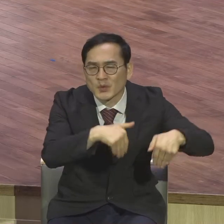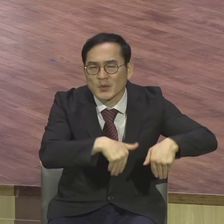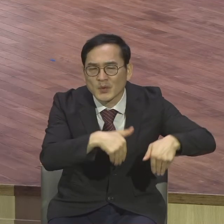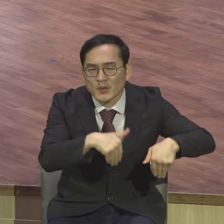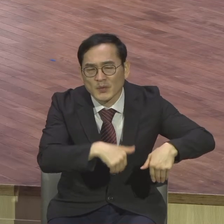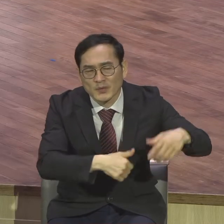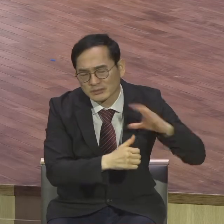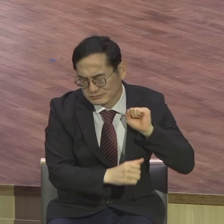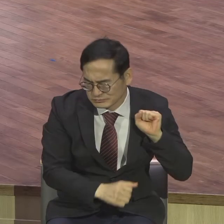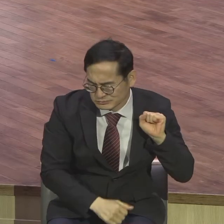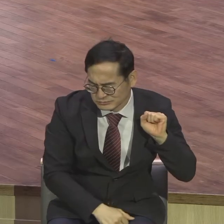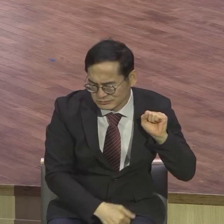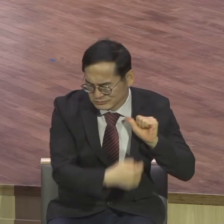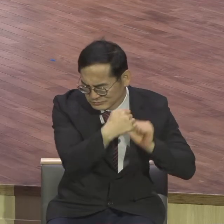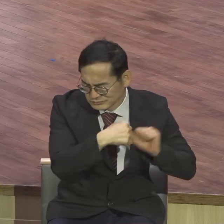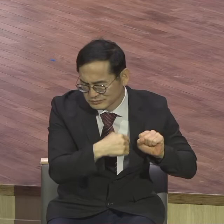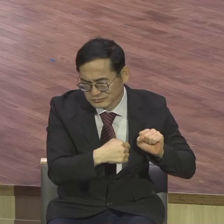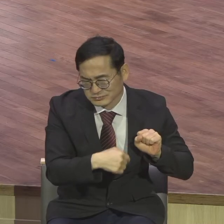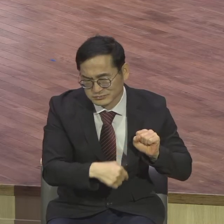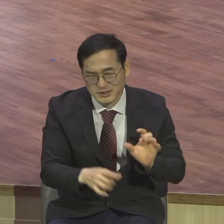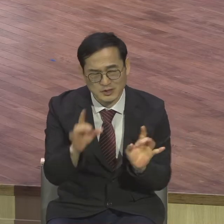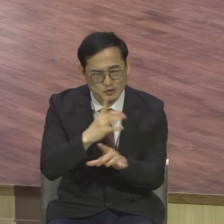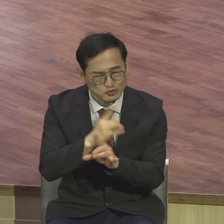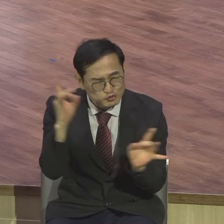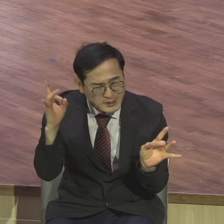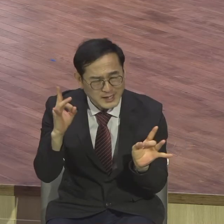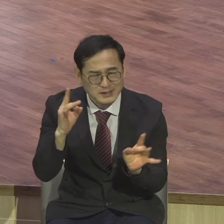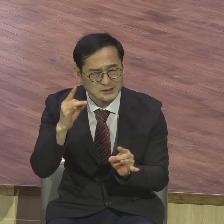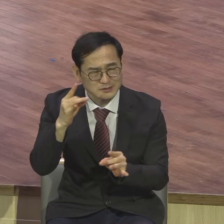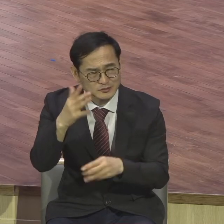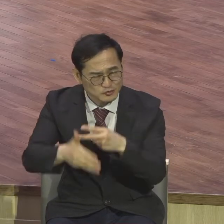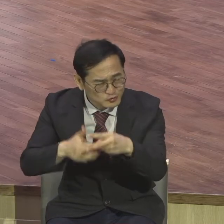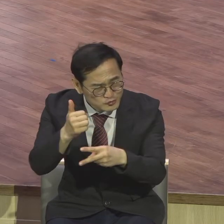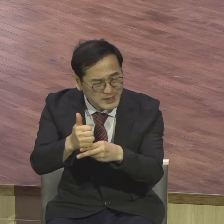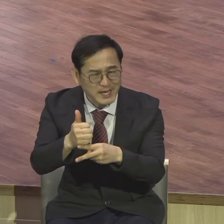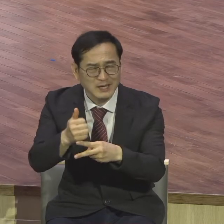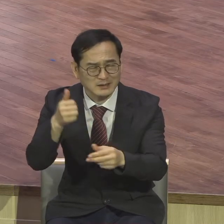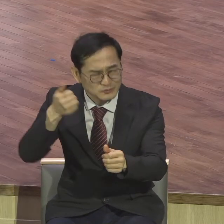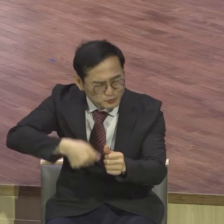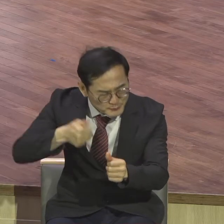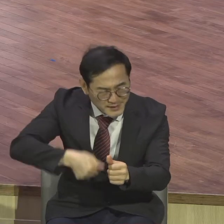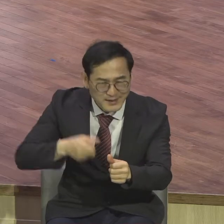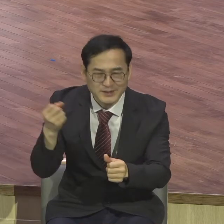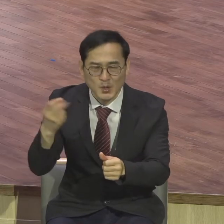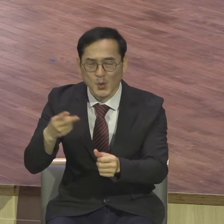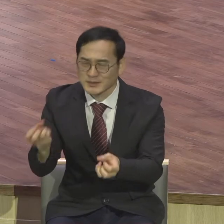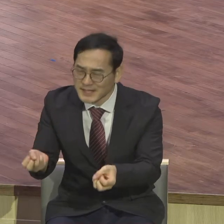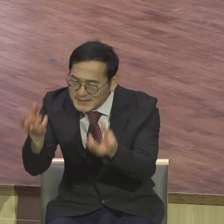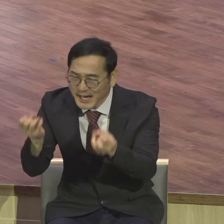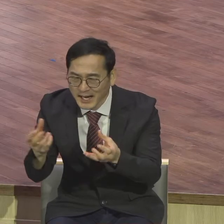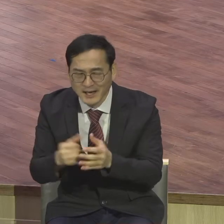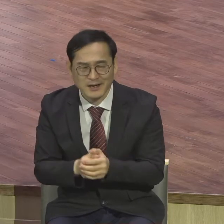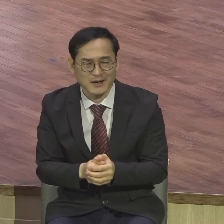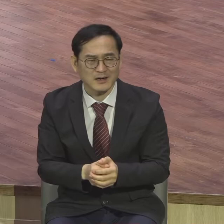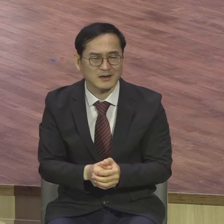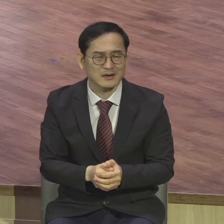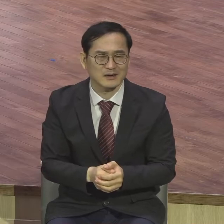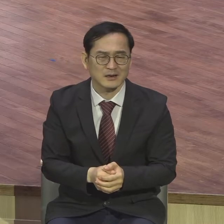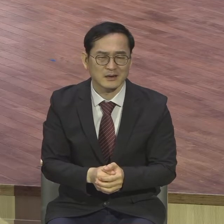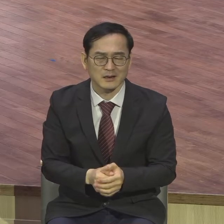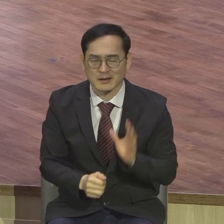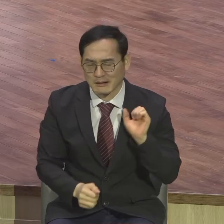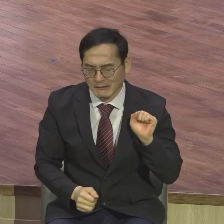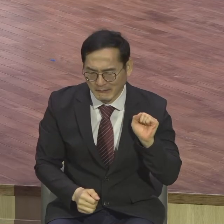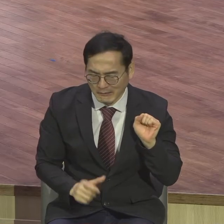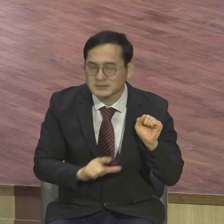사단 시키는 대로 우상 숭배하고 제사 지내고 불신자하는 그대로 그 가치관 가지고 살았어요.